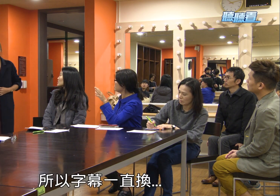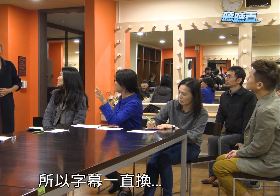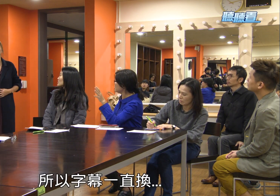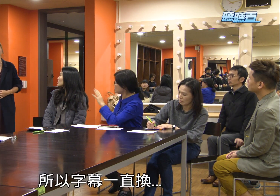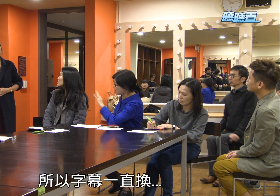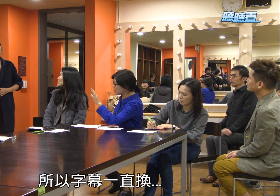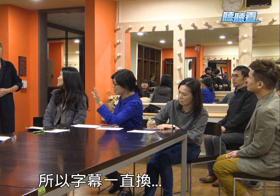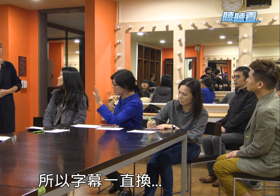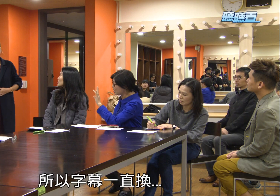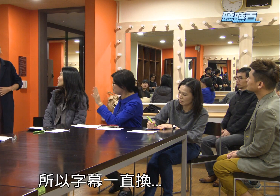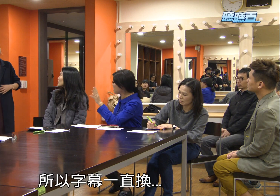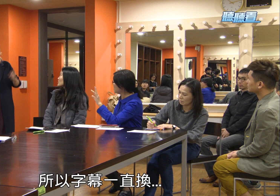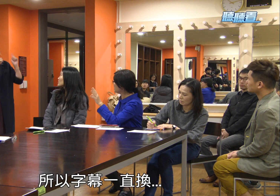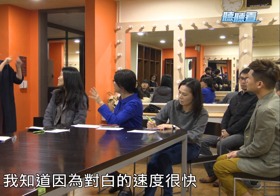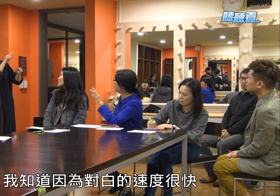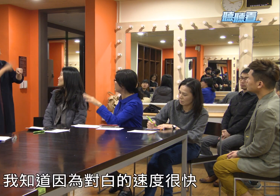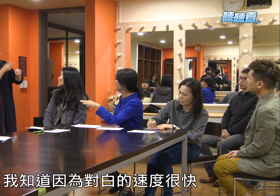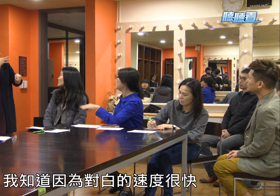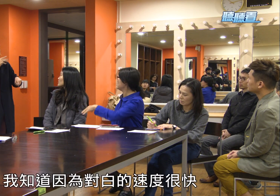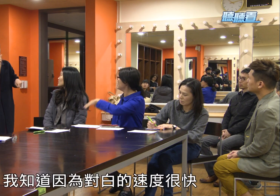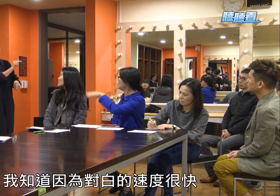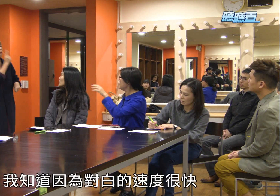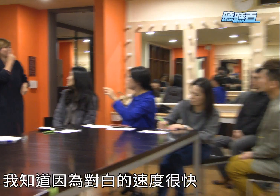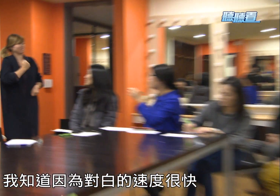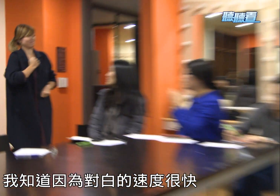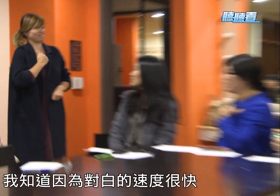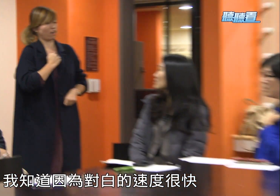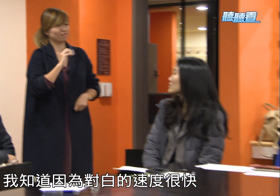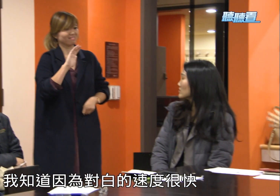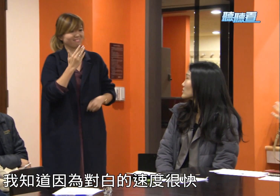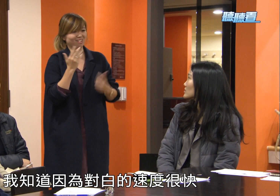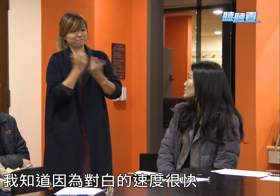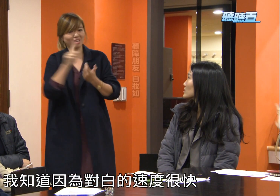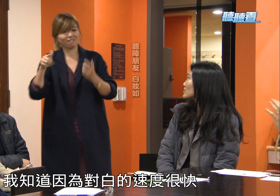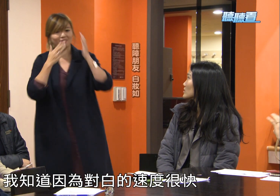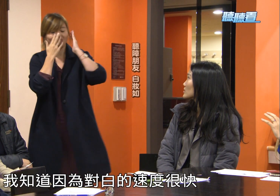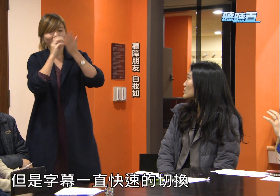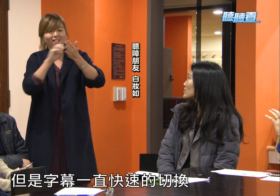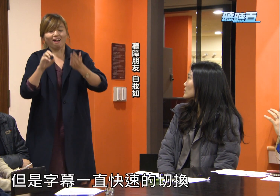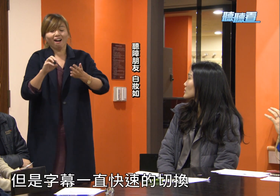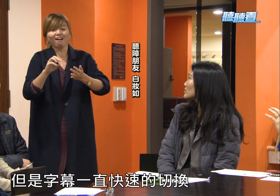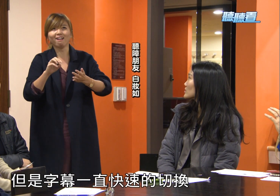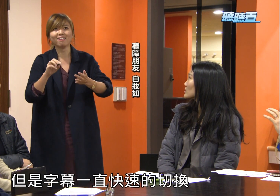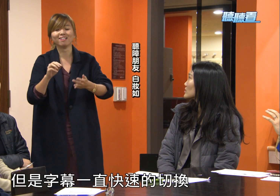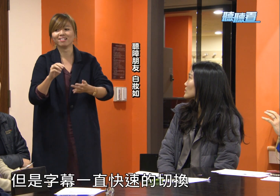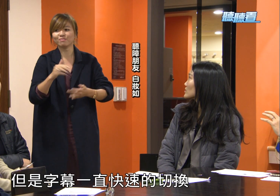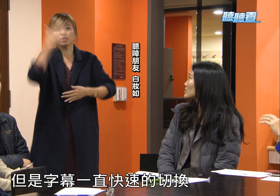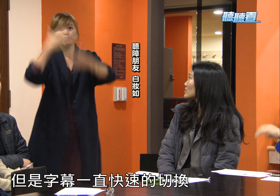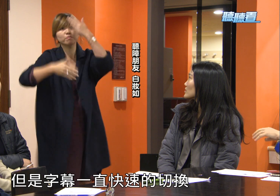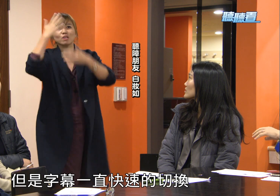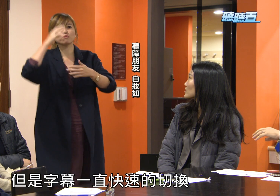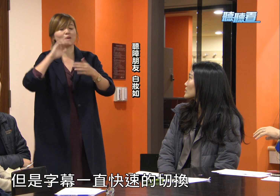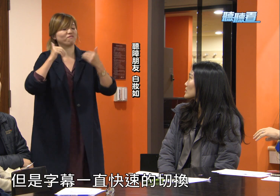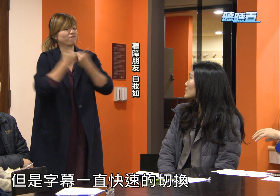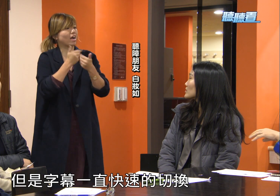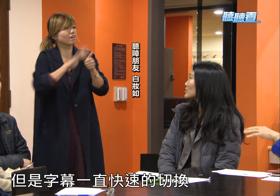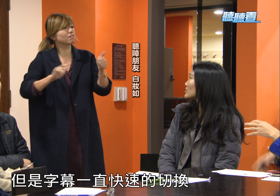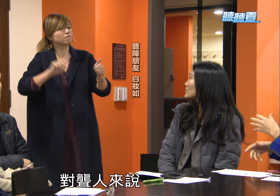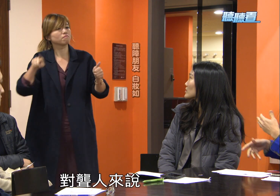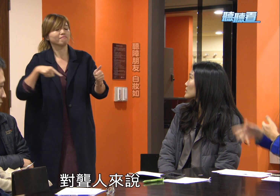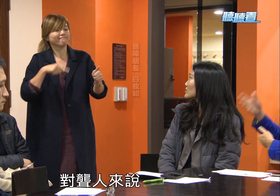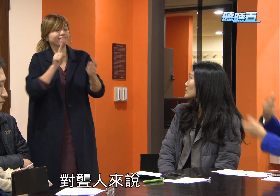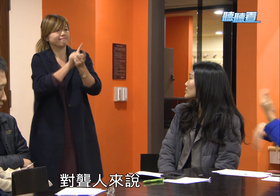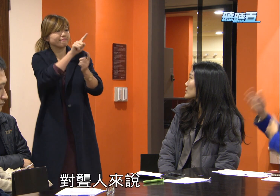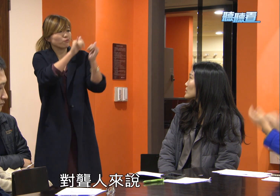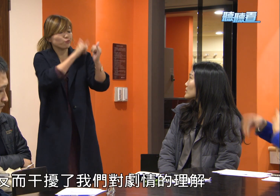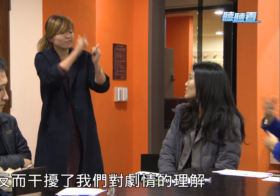字幕一直换一直换。我知道因为对白的速度很快， 但是呢，字幕一直快速的切换，